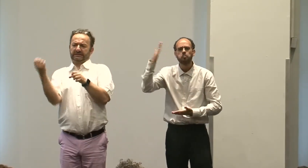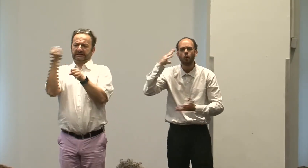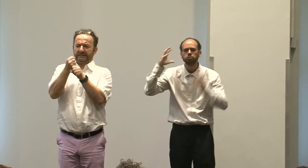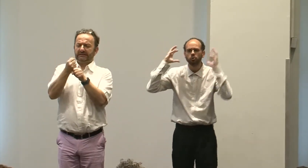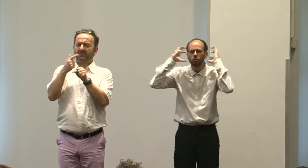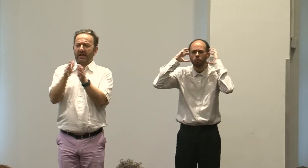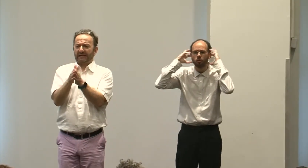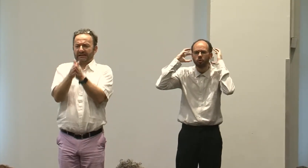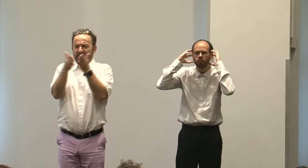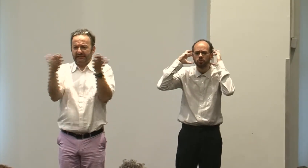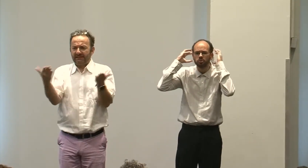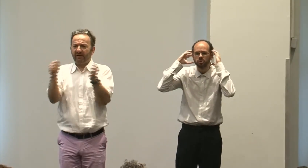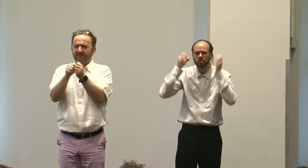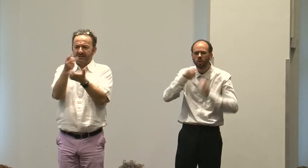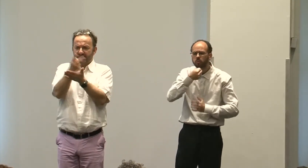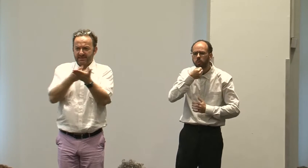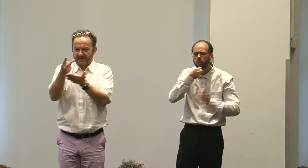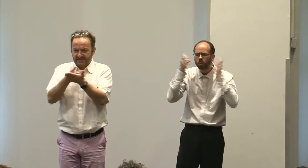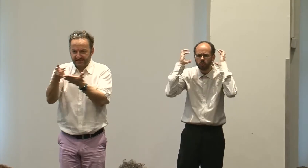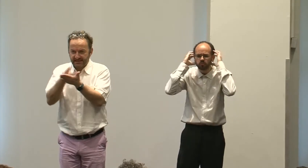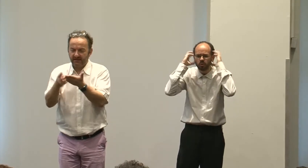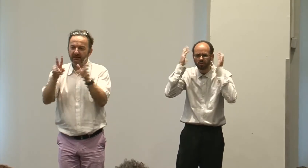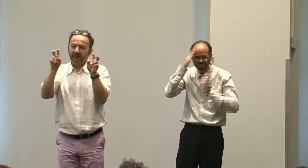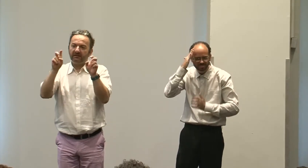comunicar através da escrita.